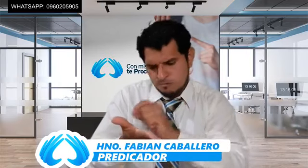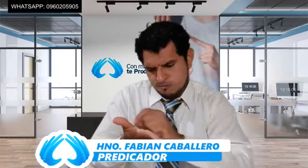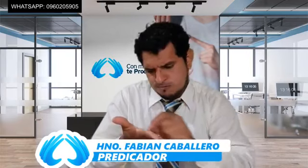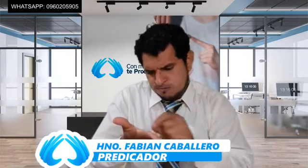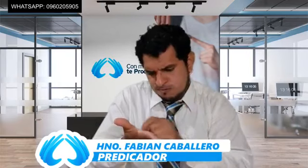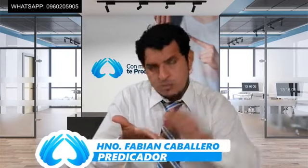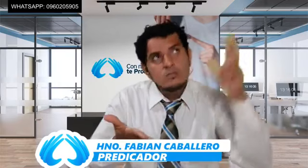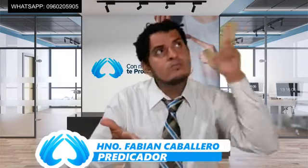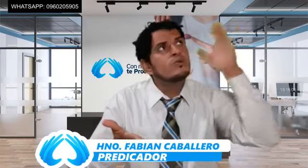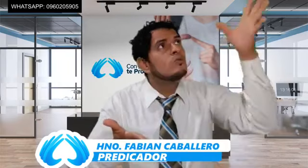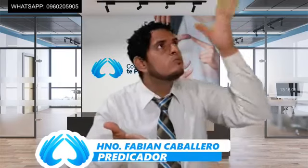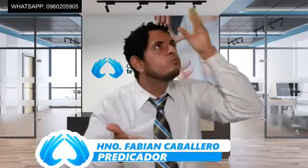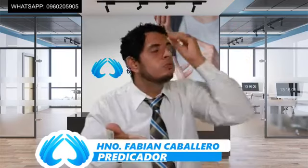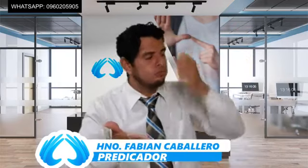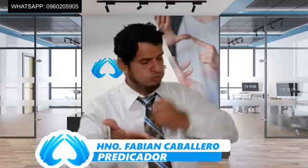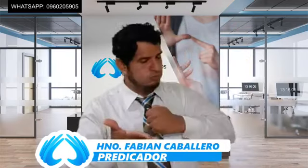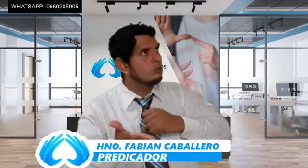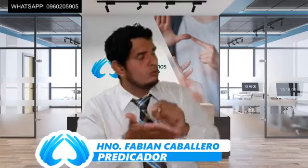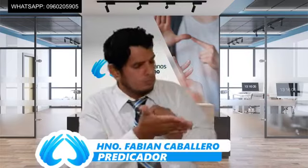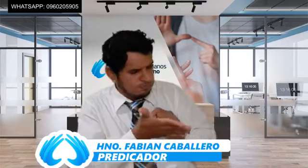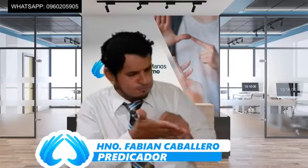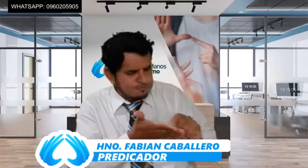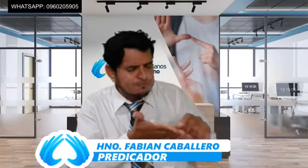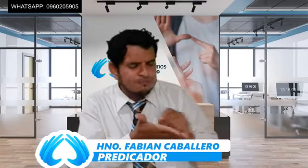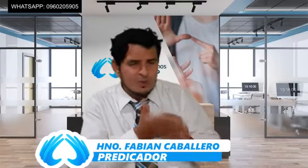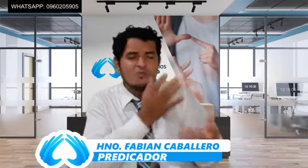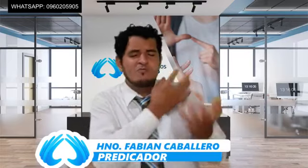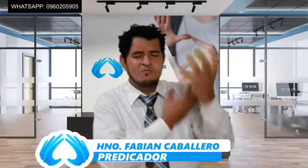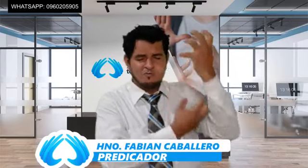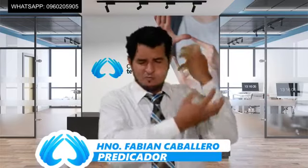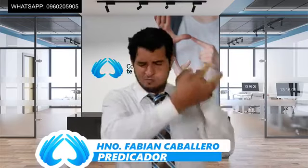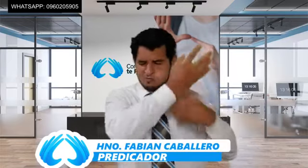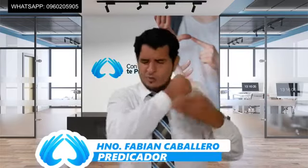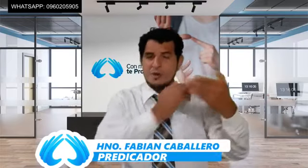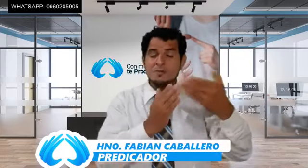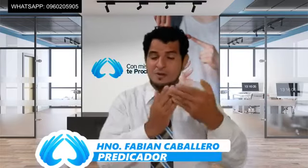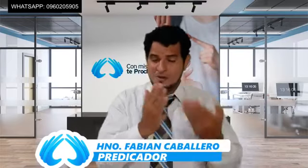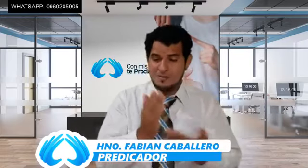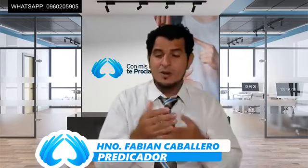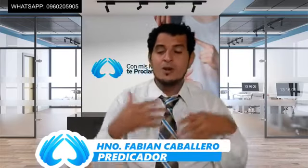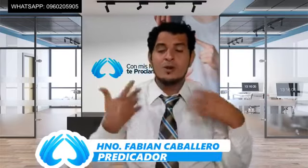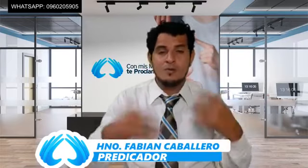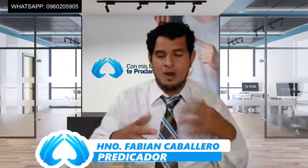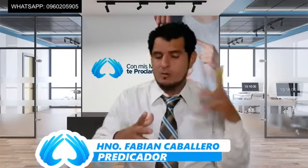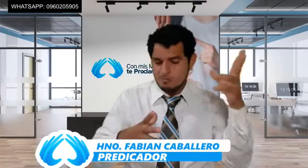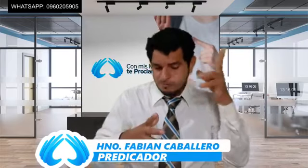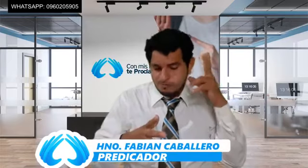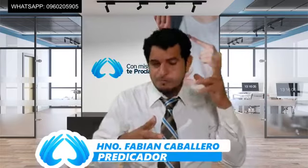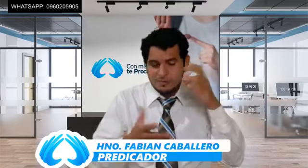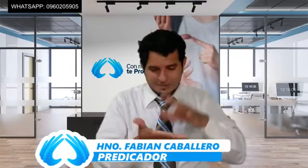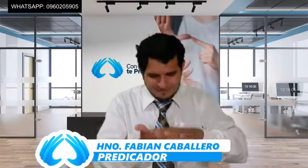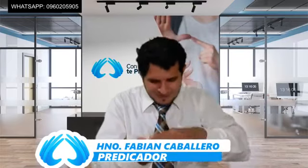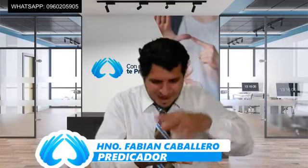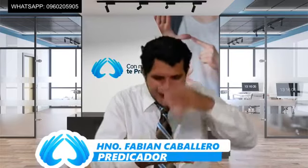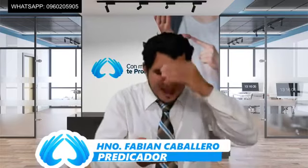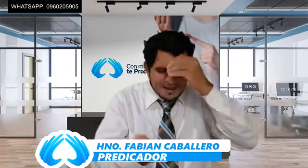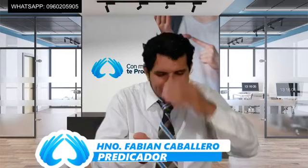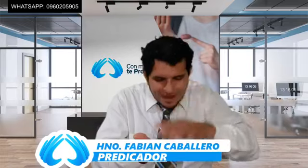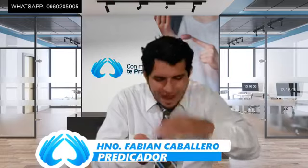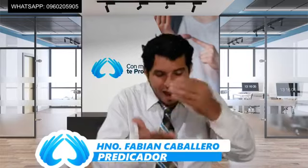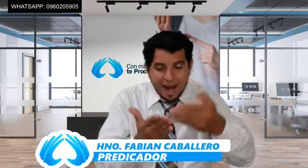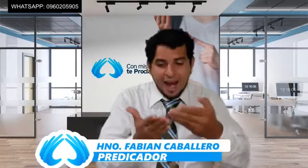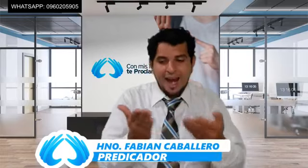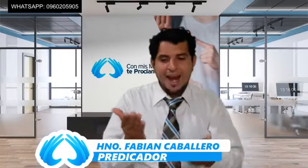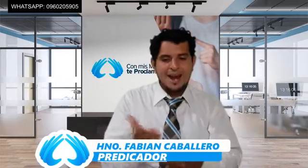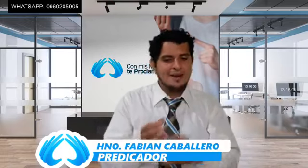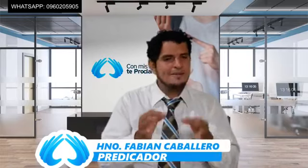Ese es el libro profético. Es importante aprender la palabra de Dios. Sabemos que es una enseñanza